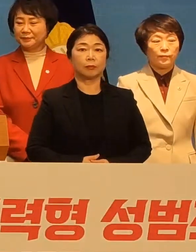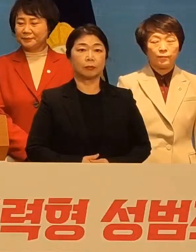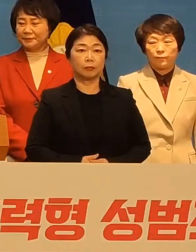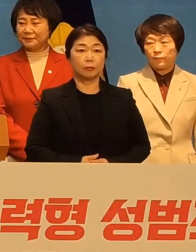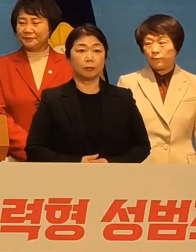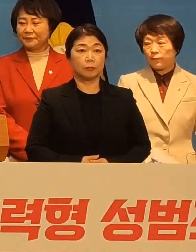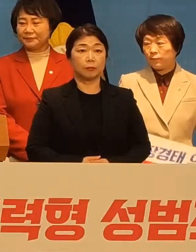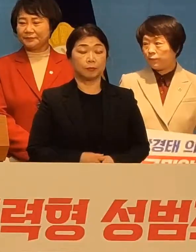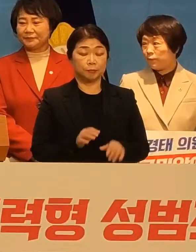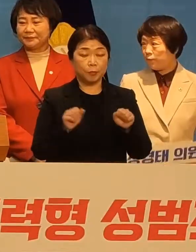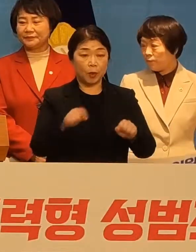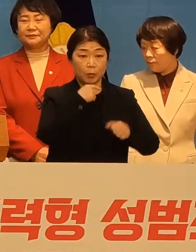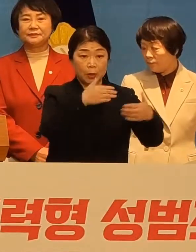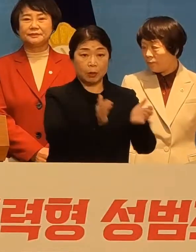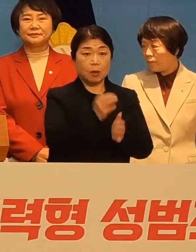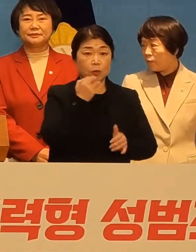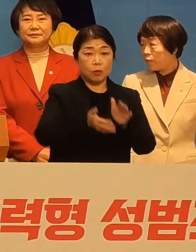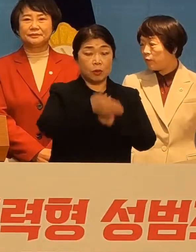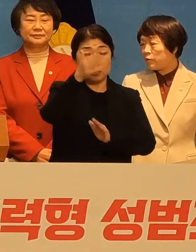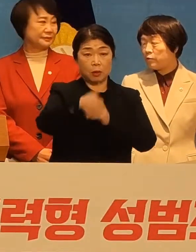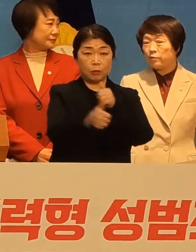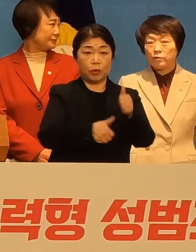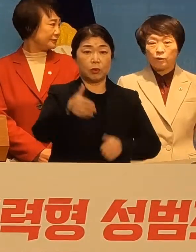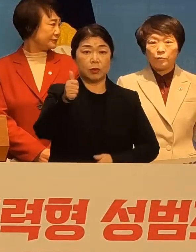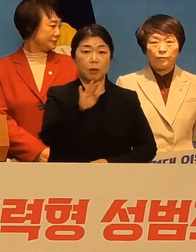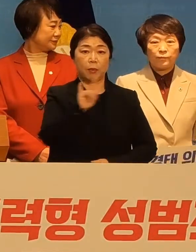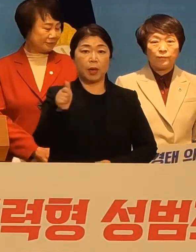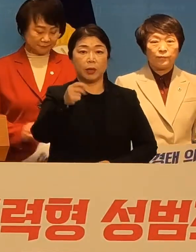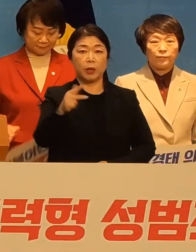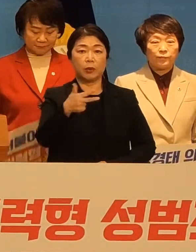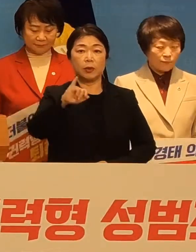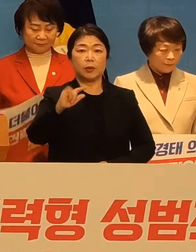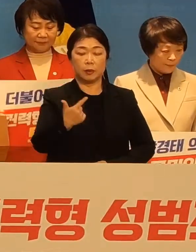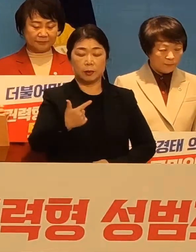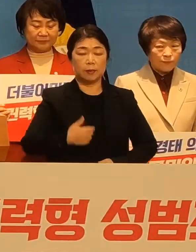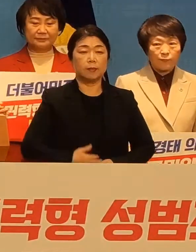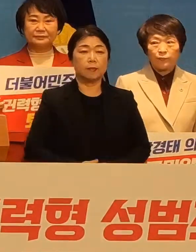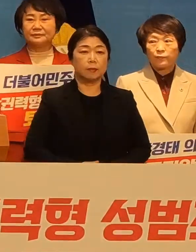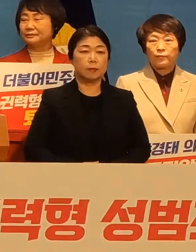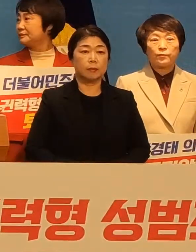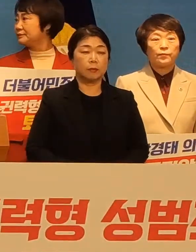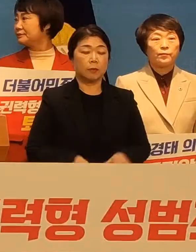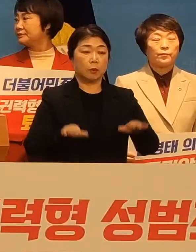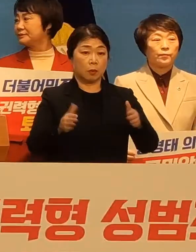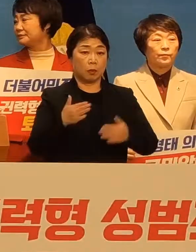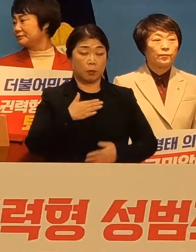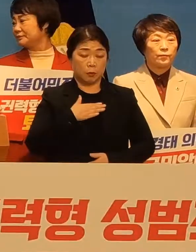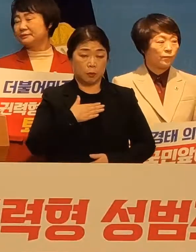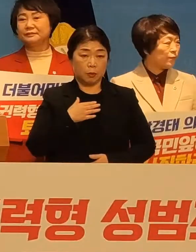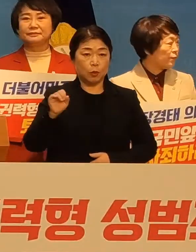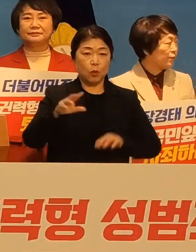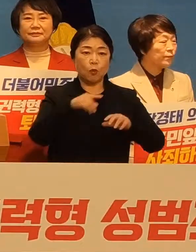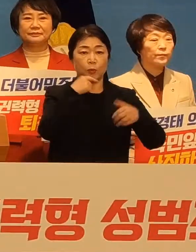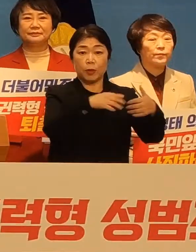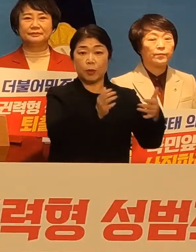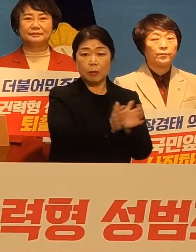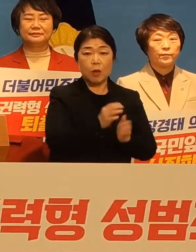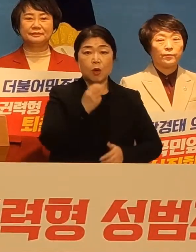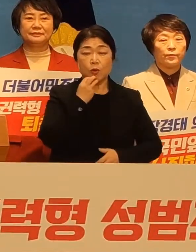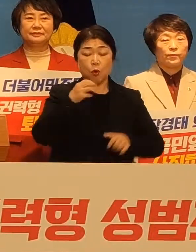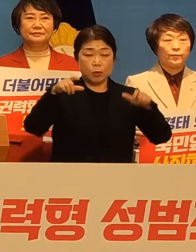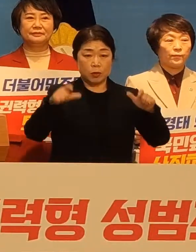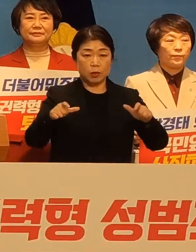네, 안녕하십니까. 국민의힘 서울시당 위원장 배현진입니다. 오늘 저와 우리 국민의힘의